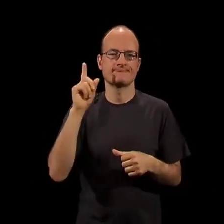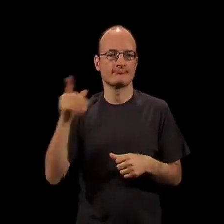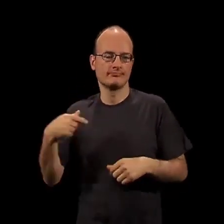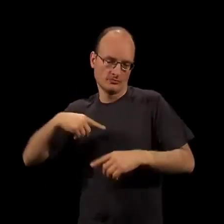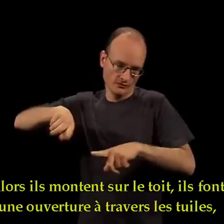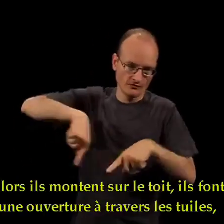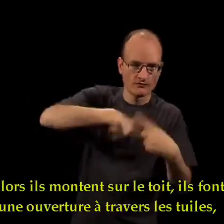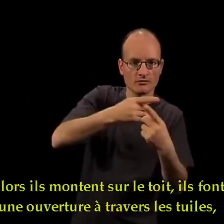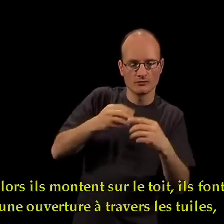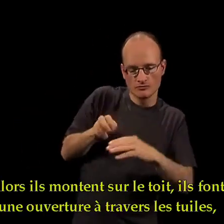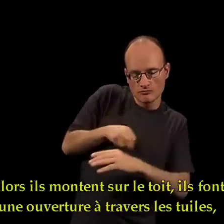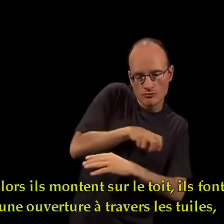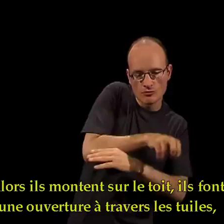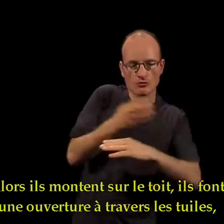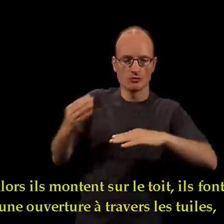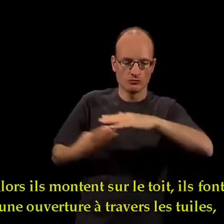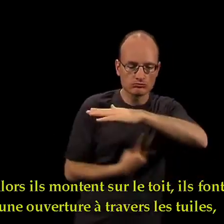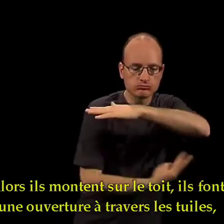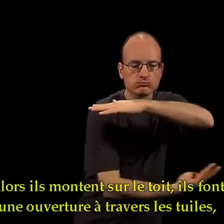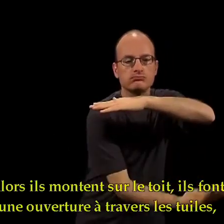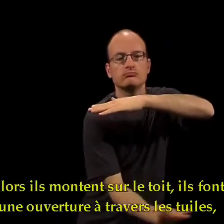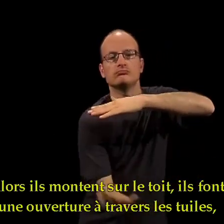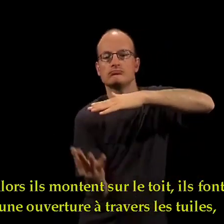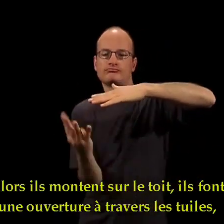cause de la foule. Alors ils montent sur le toit,